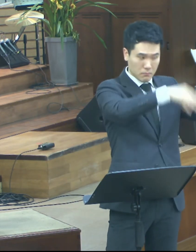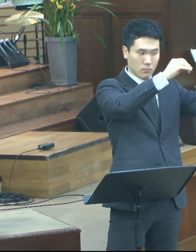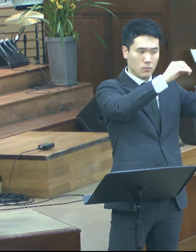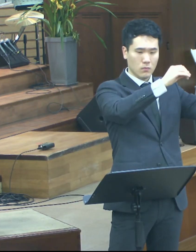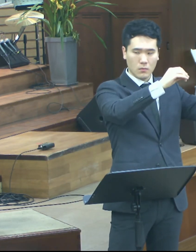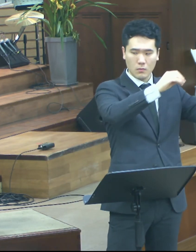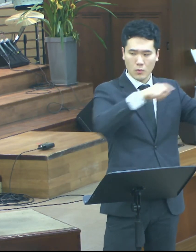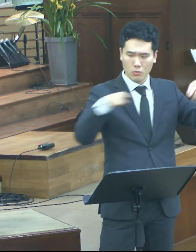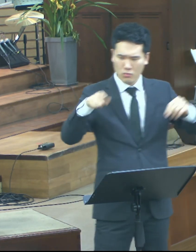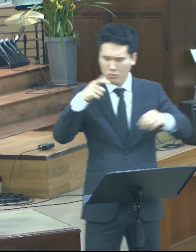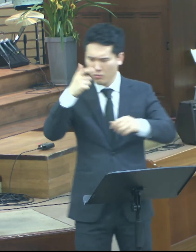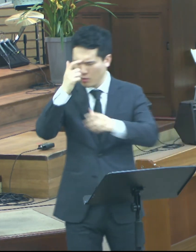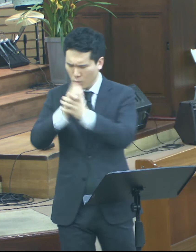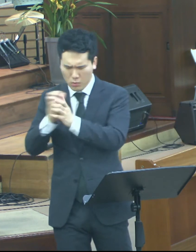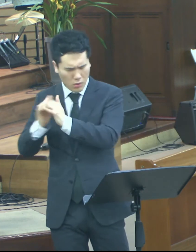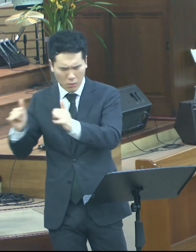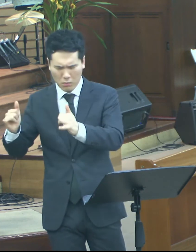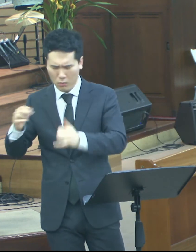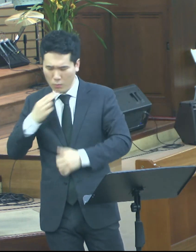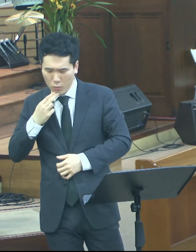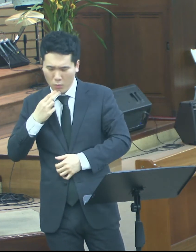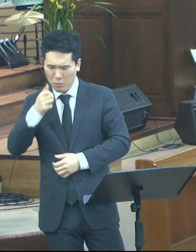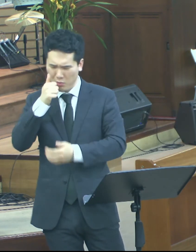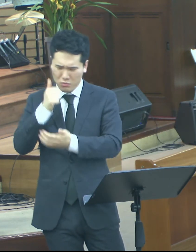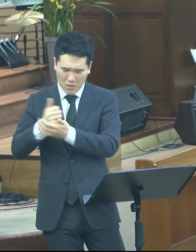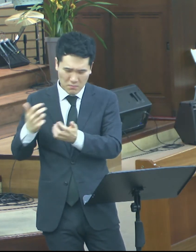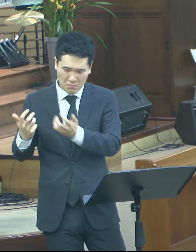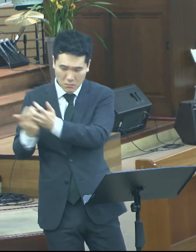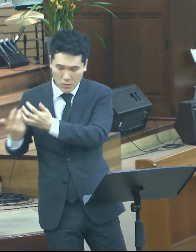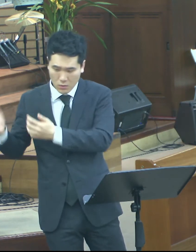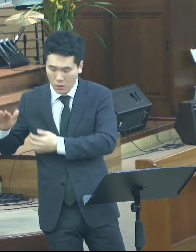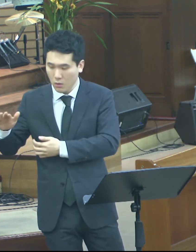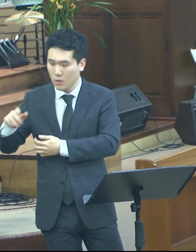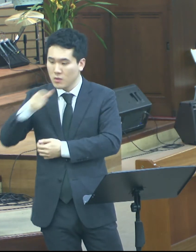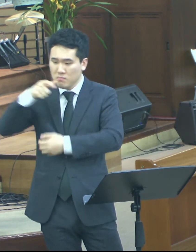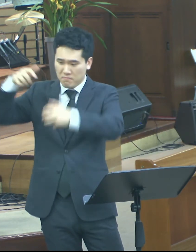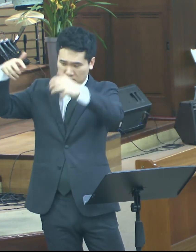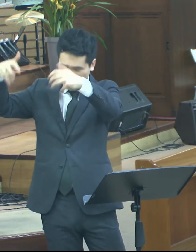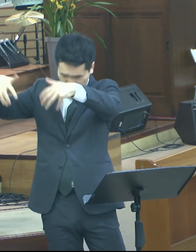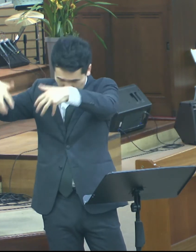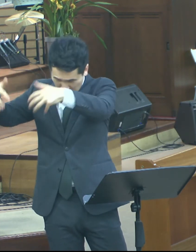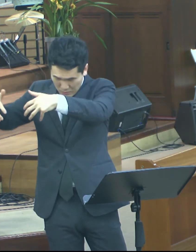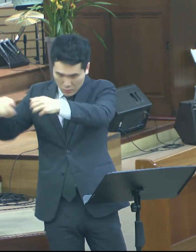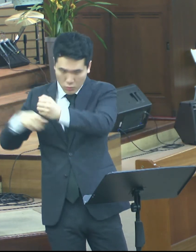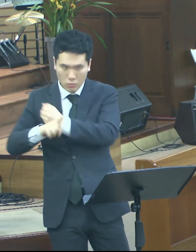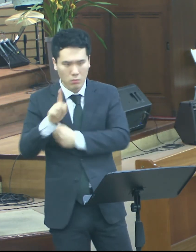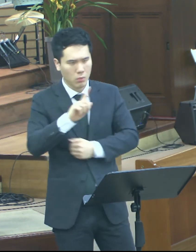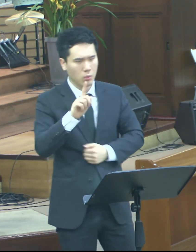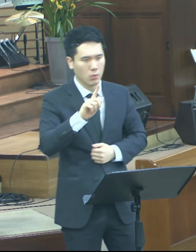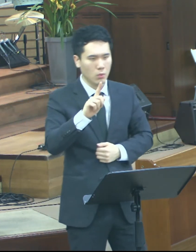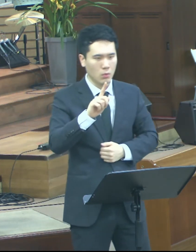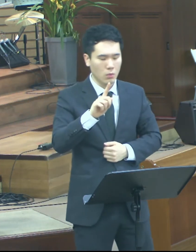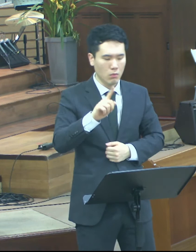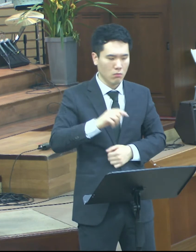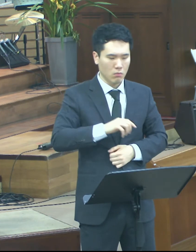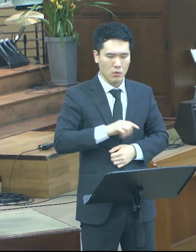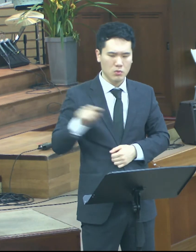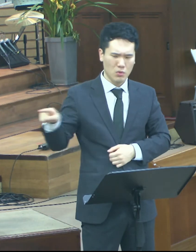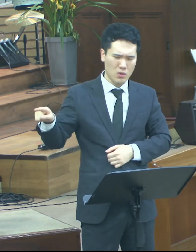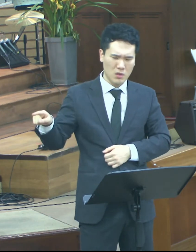참 많던데 여기는 비도 많이 오네요. 하나님 우리는 비 많이 주고 이 나라 좀 마르게 하시지 뭐